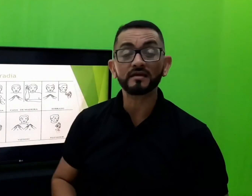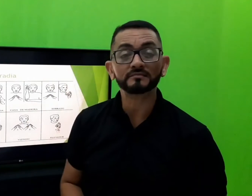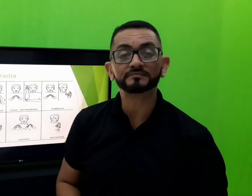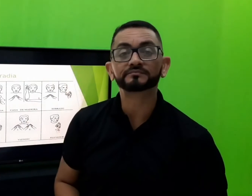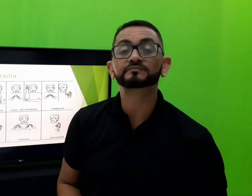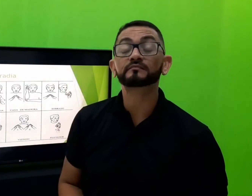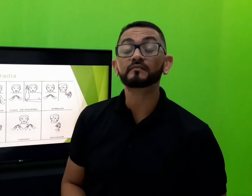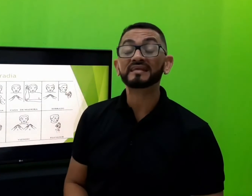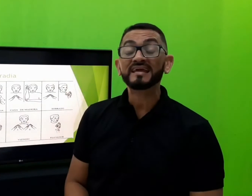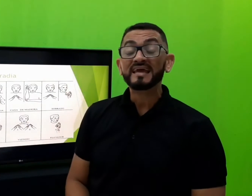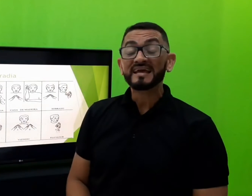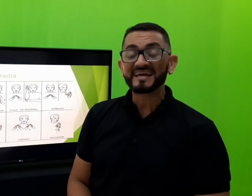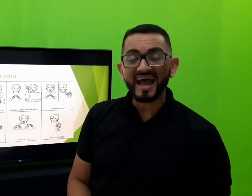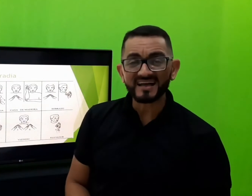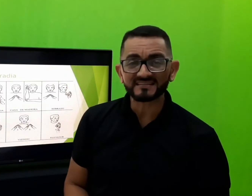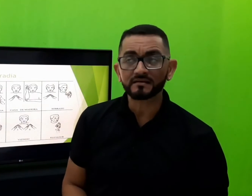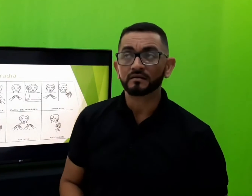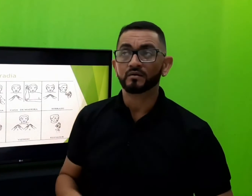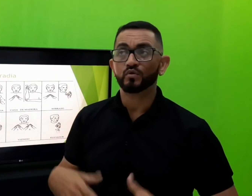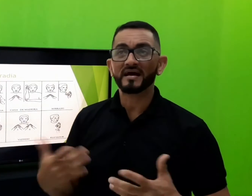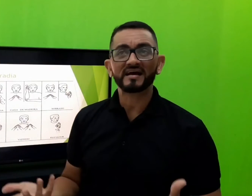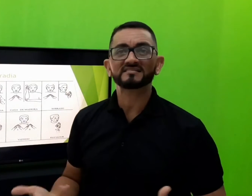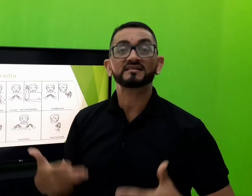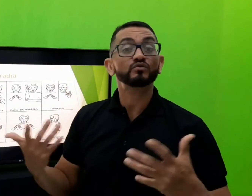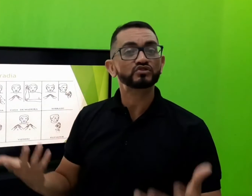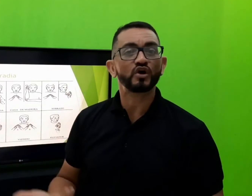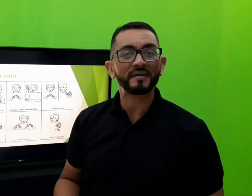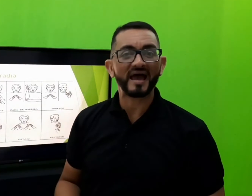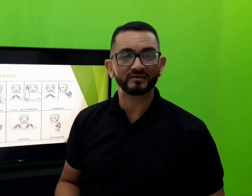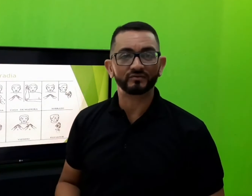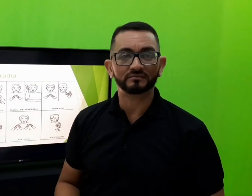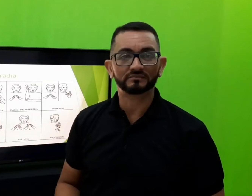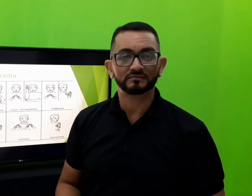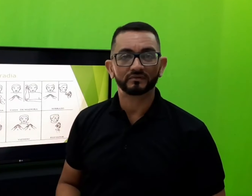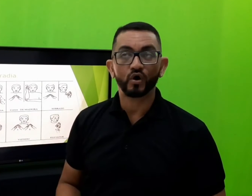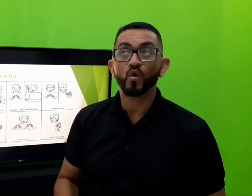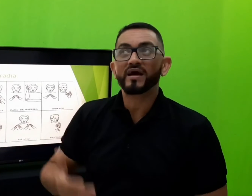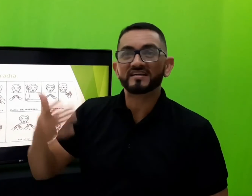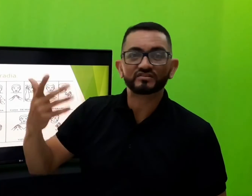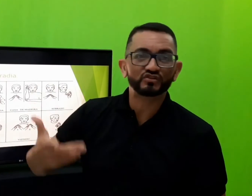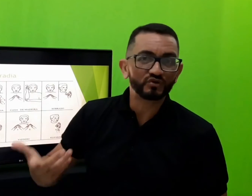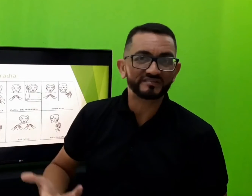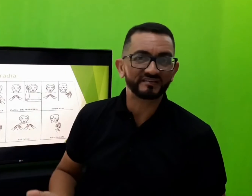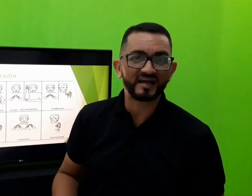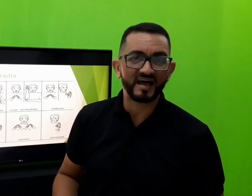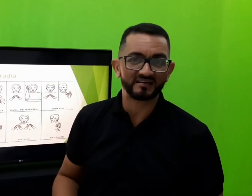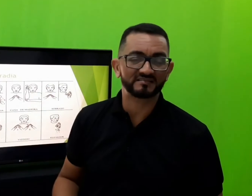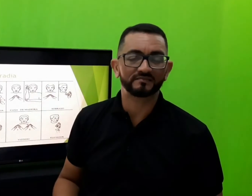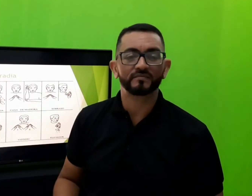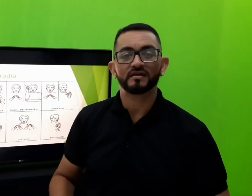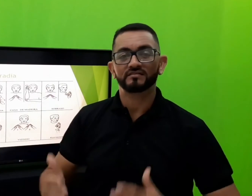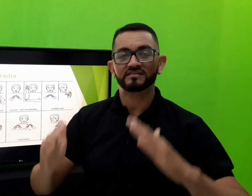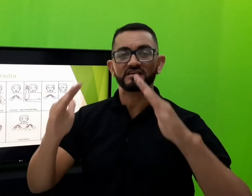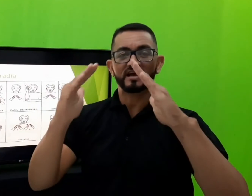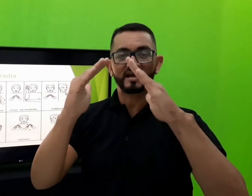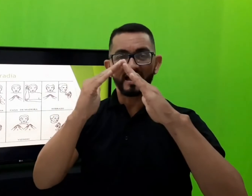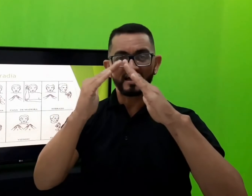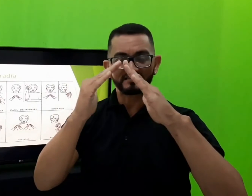Ok? Casa, uma casa que é um sobrado. Ou casa de 2 andares. Seria